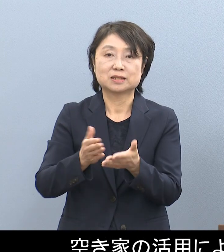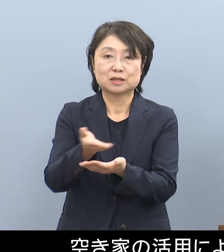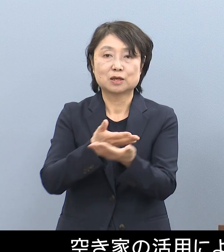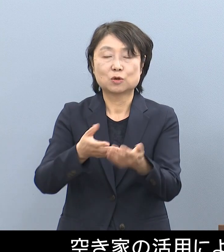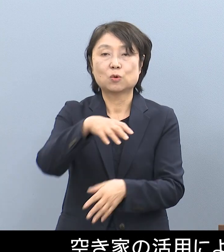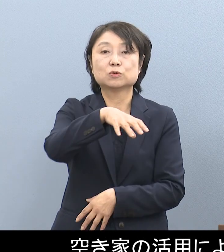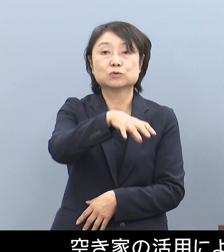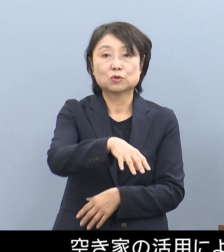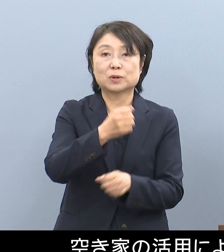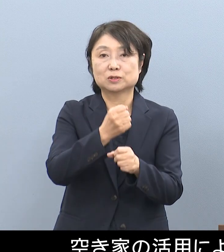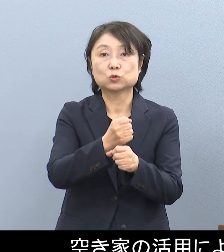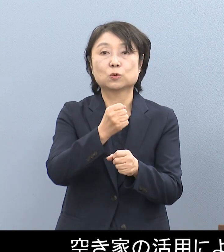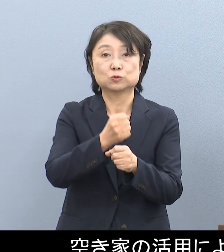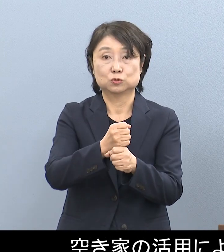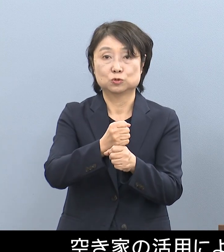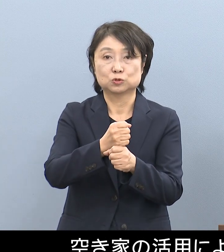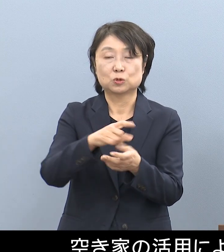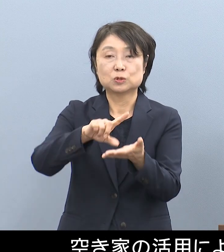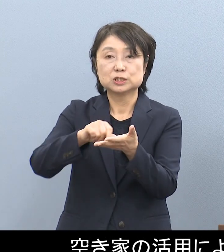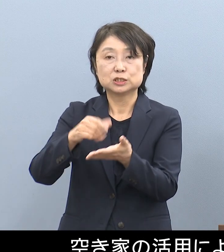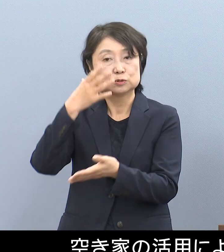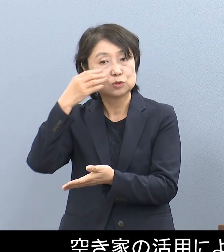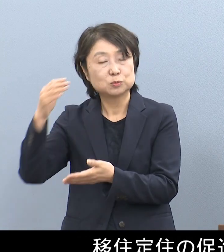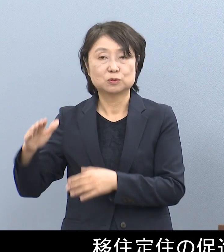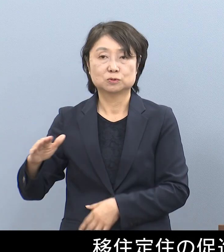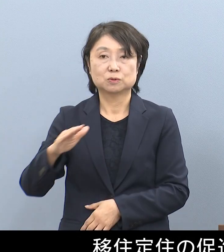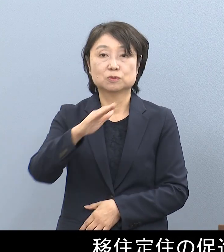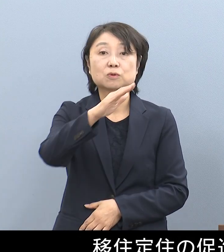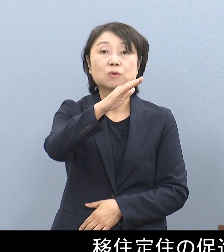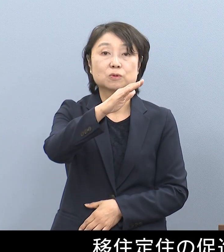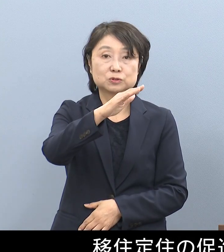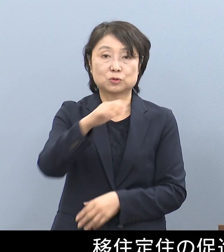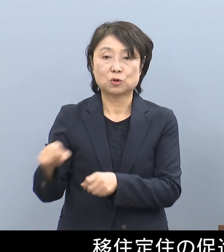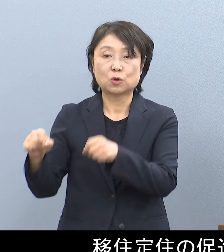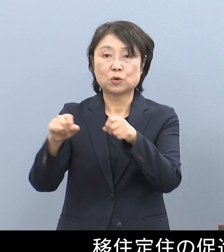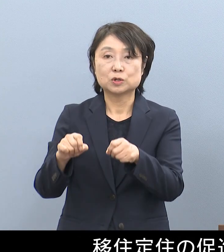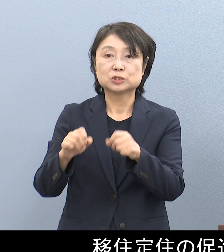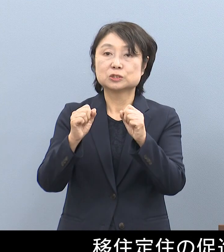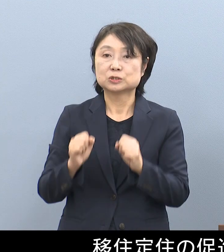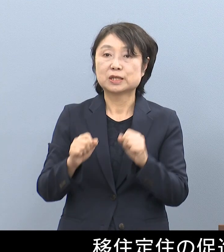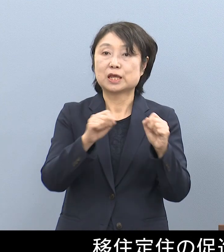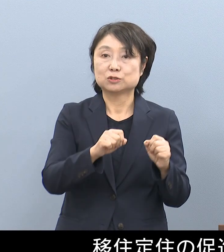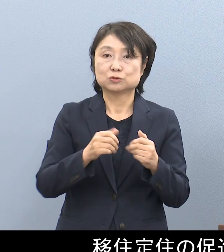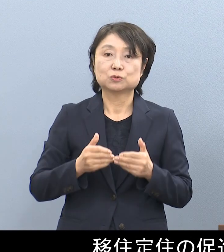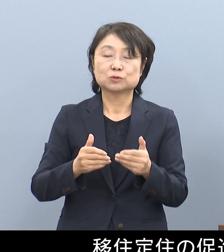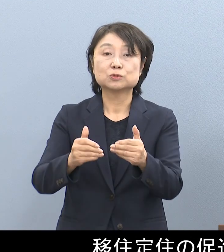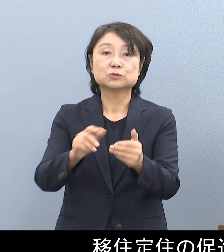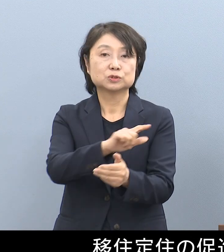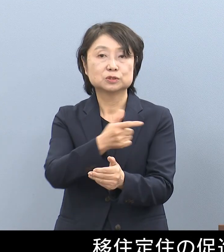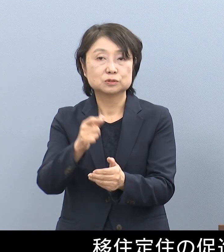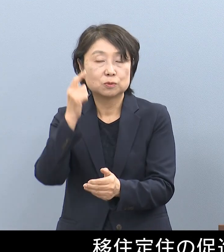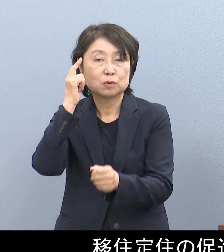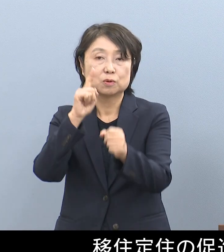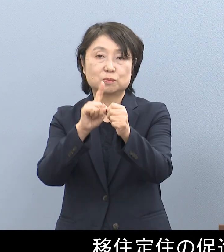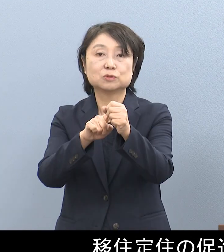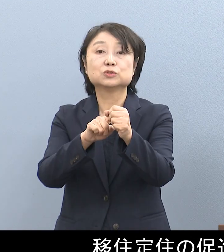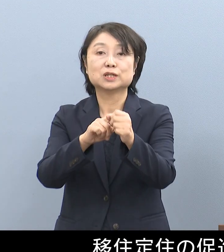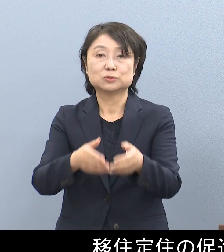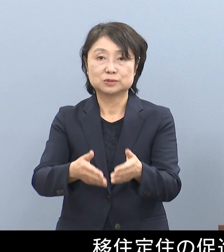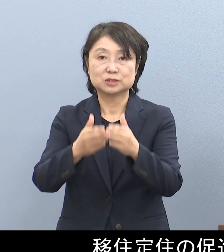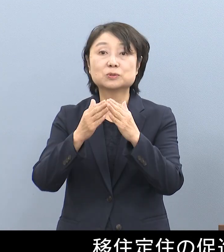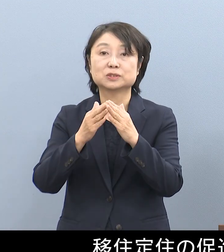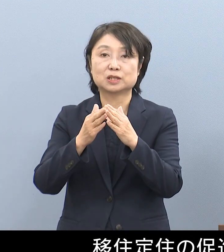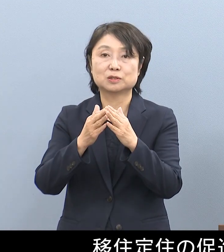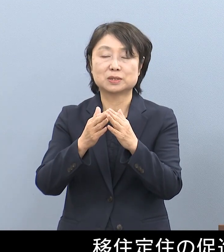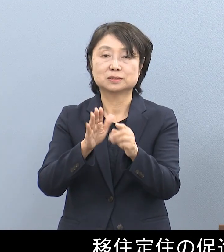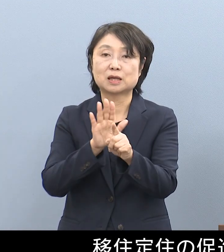創出や地域の魅力の向上、移住定住の促進等を目的として創設いたしました補